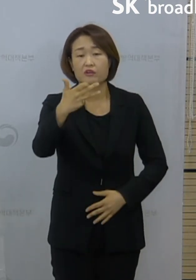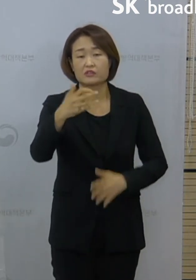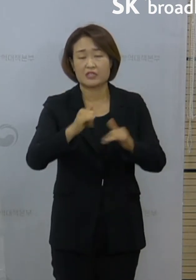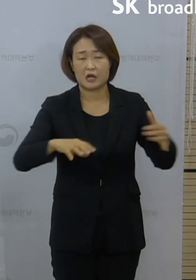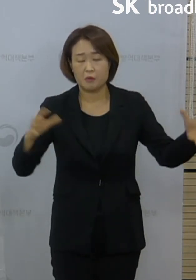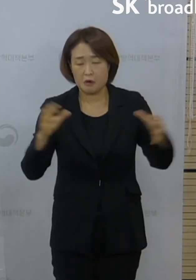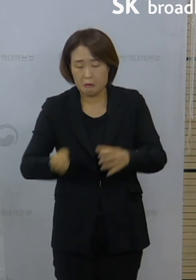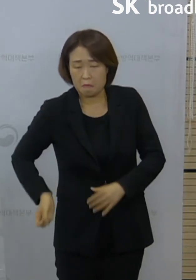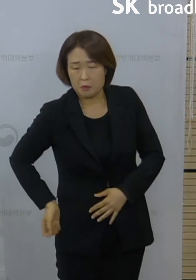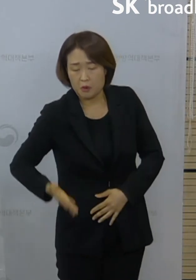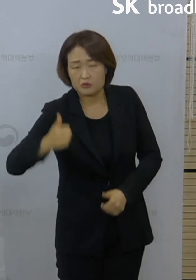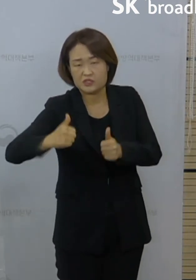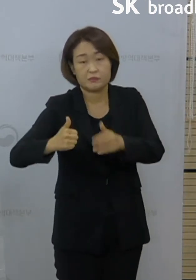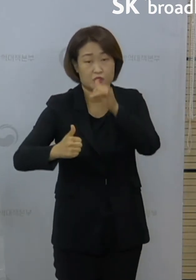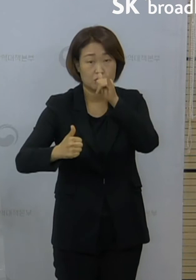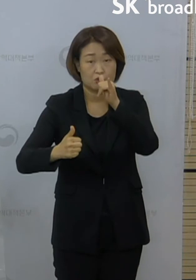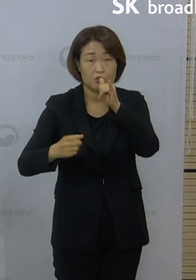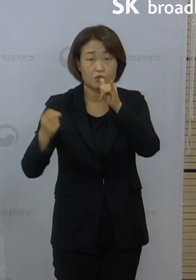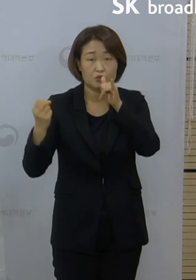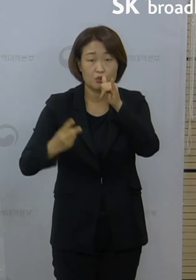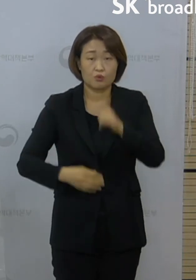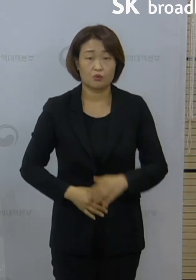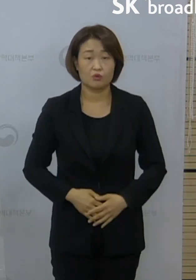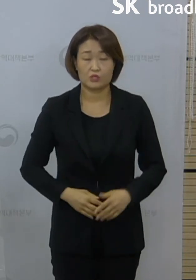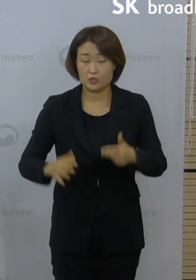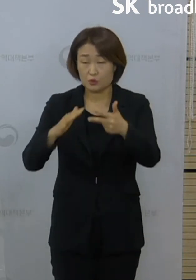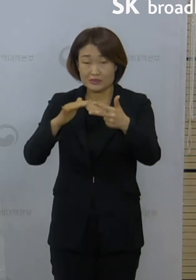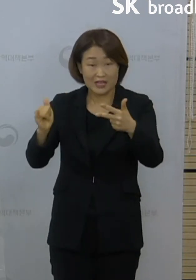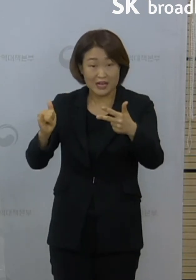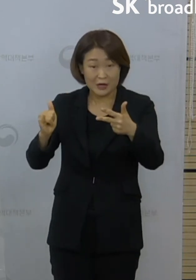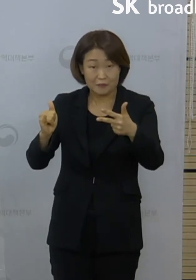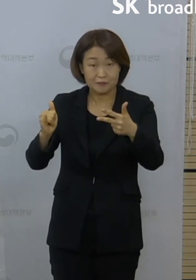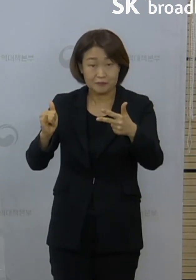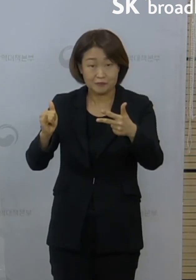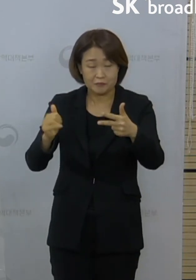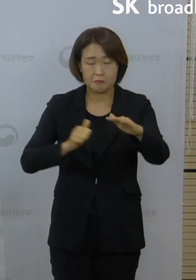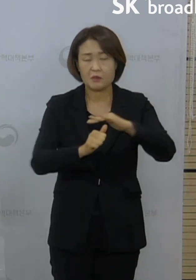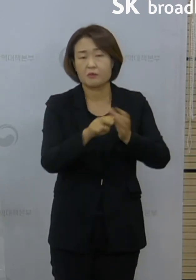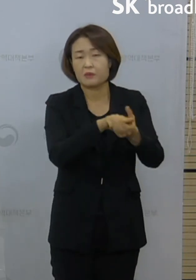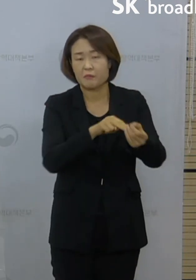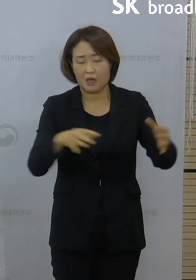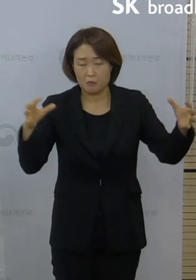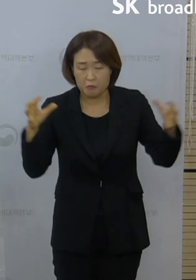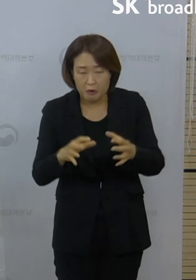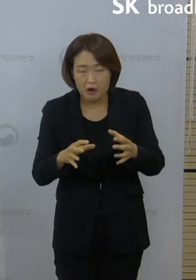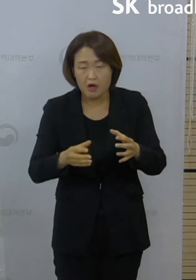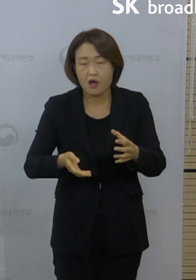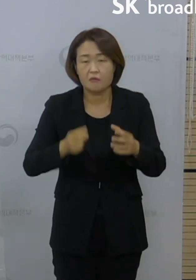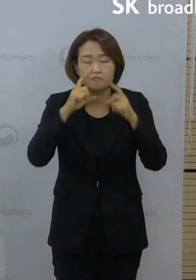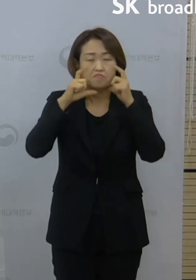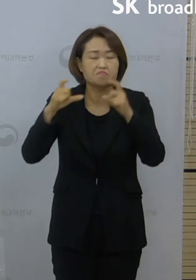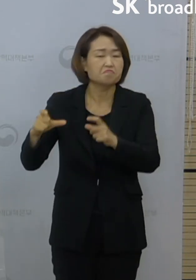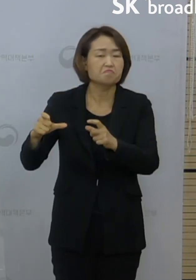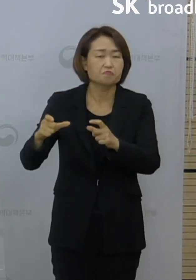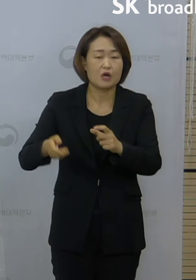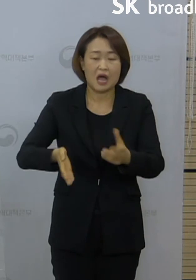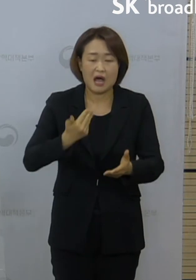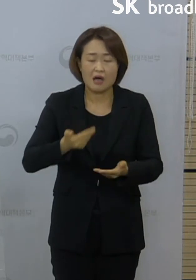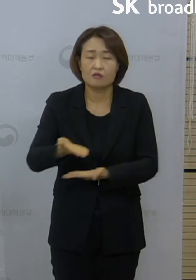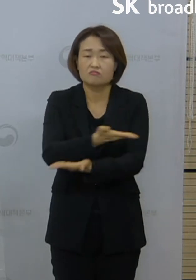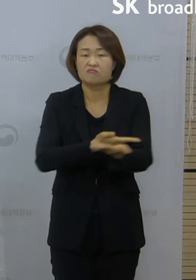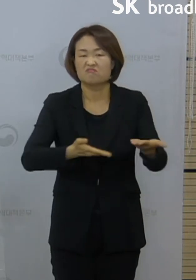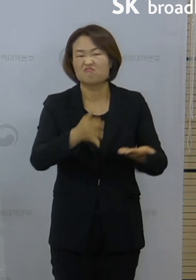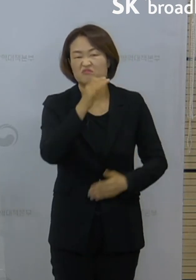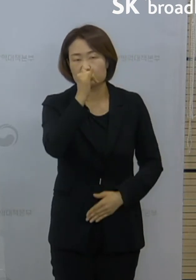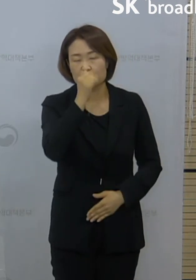판매원 7명이 마스크를 쓰지도 않은 채 신년 모임을 갖고 취식 을 한 사례도 보고되고 있습니다